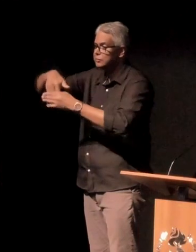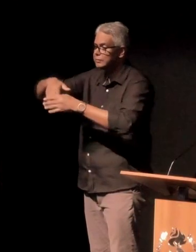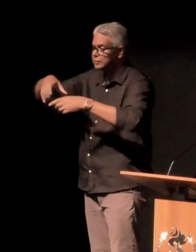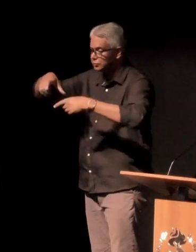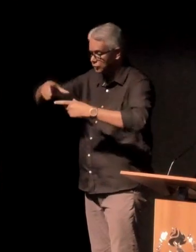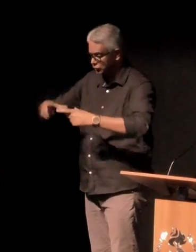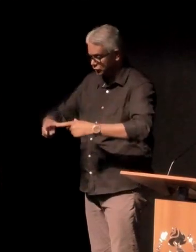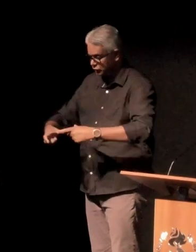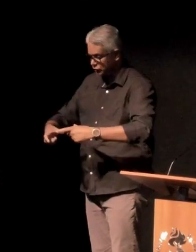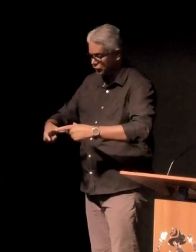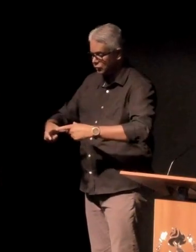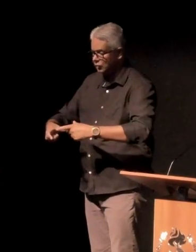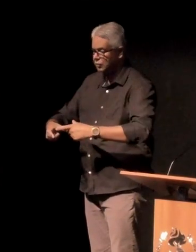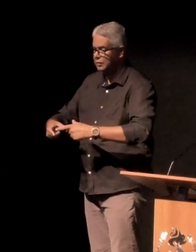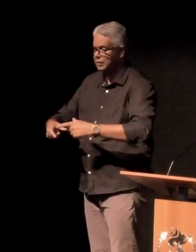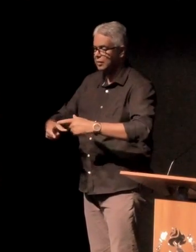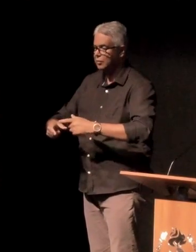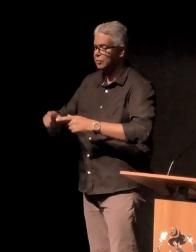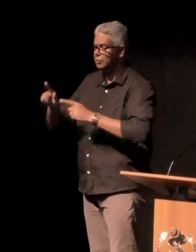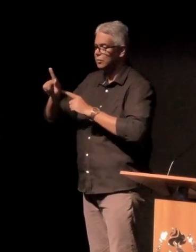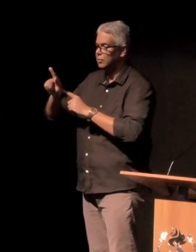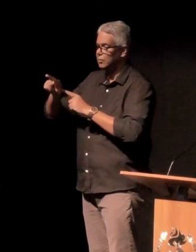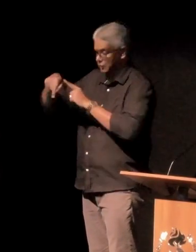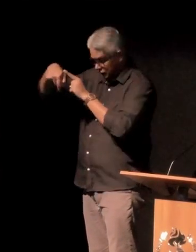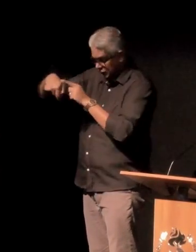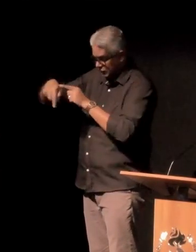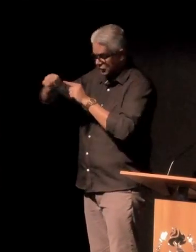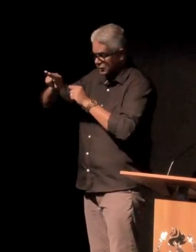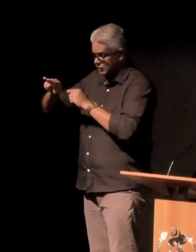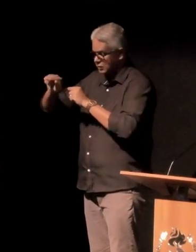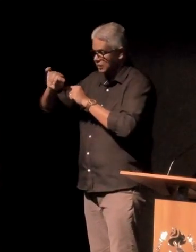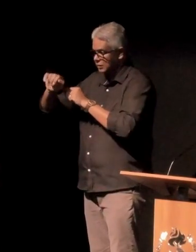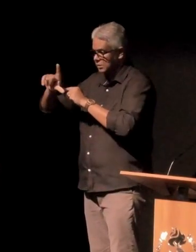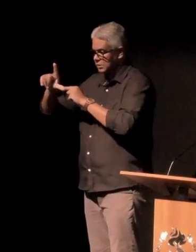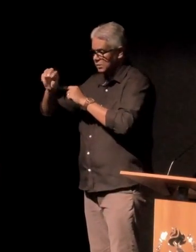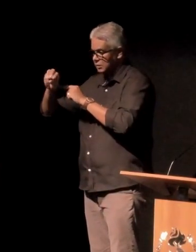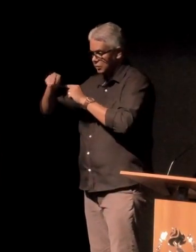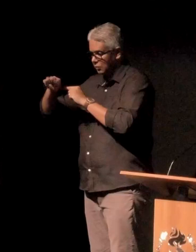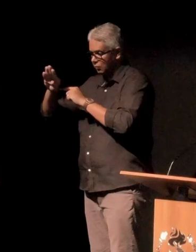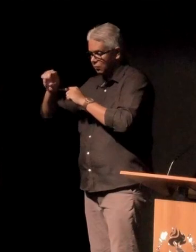exatamente Então eu acho que a gente podes quilômetros que estavam ali presente entendeu